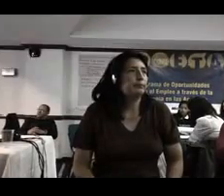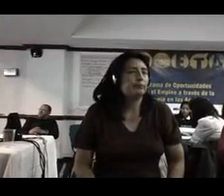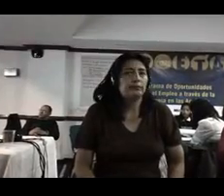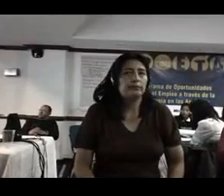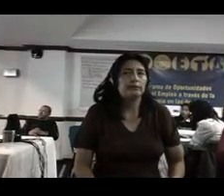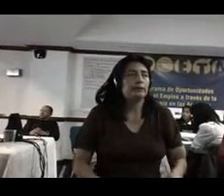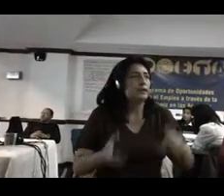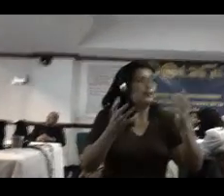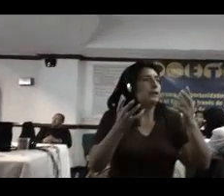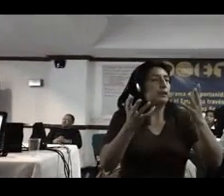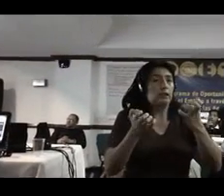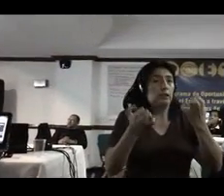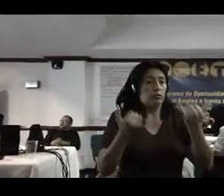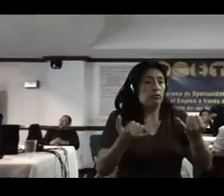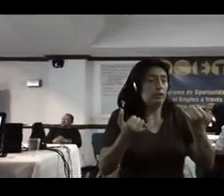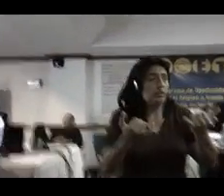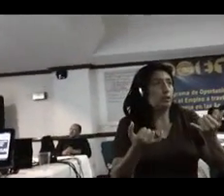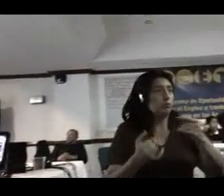you think about this.